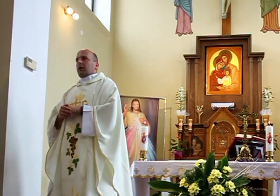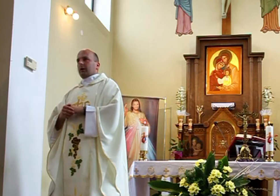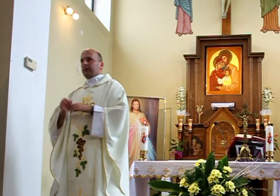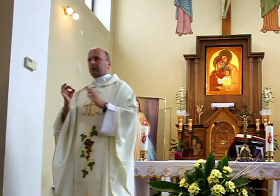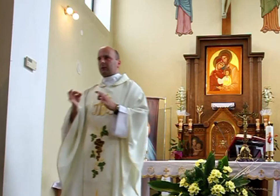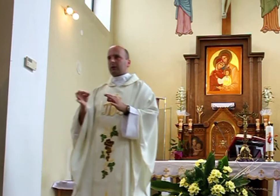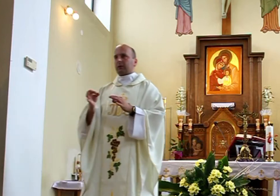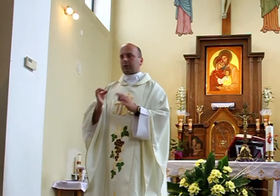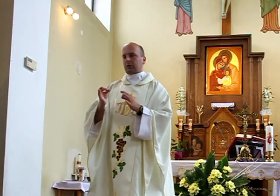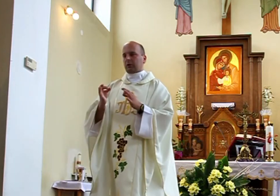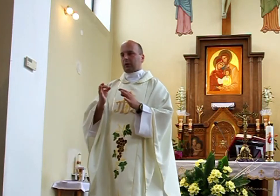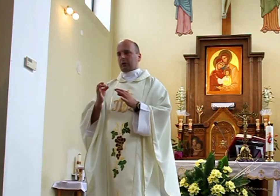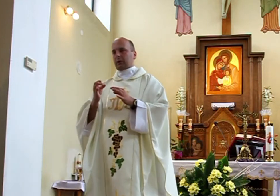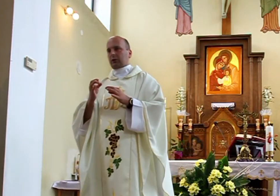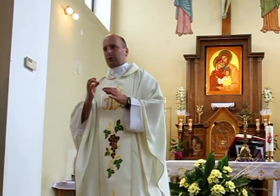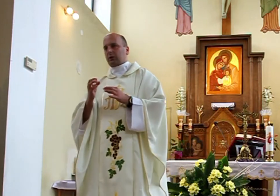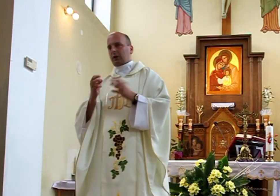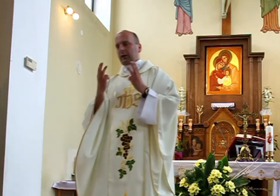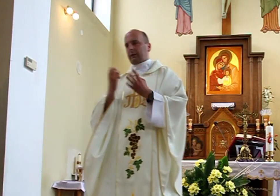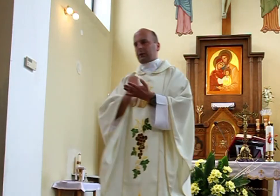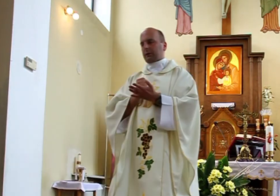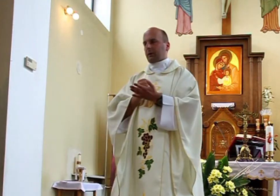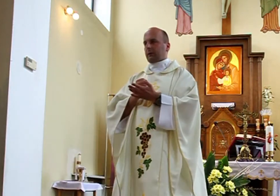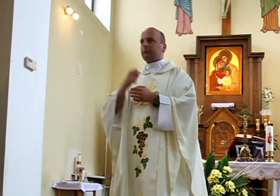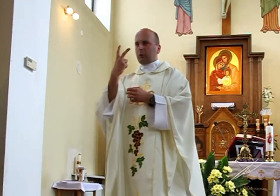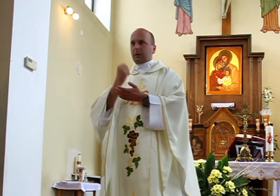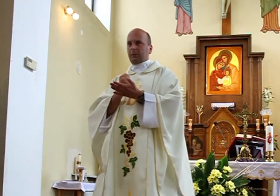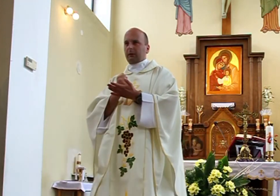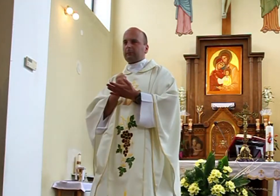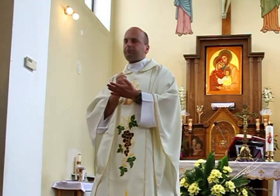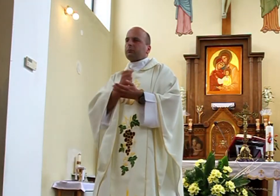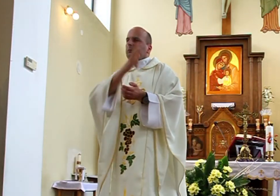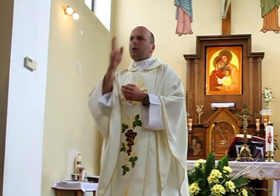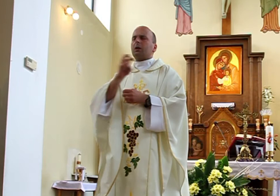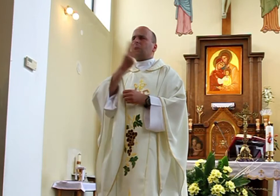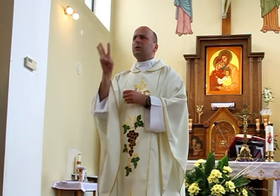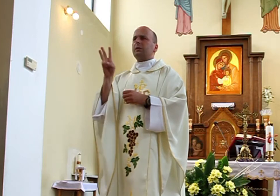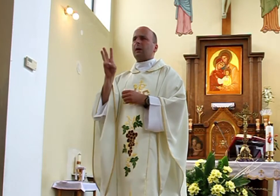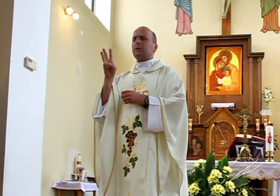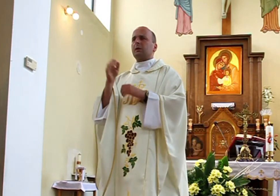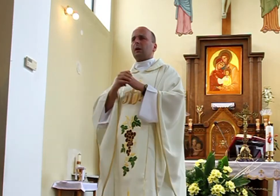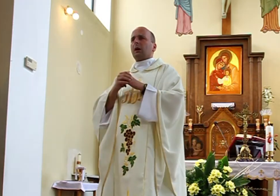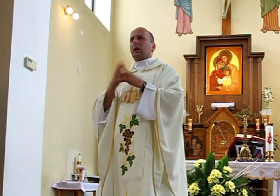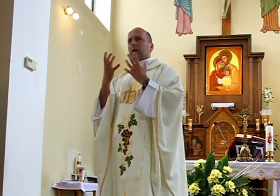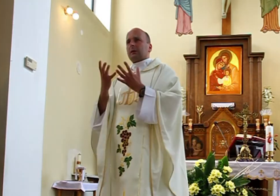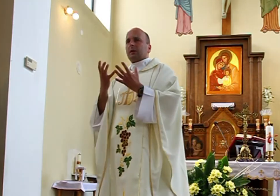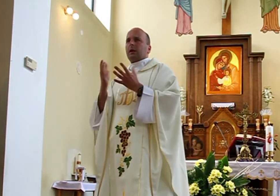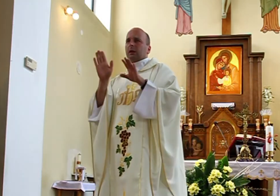A więc to jest dzisiejsza ważna sprawa. Druga sprawa. Każdy z Was chce